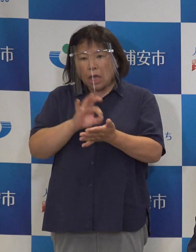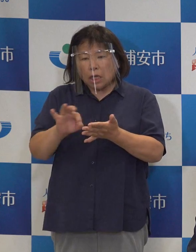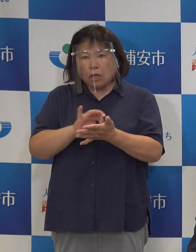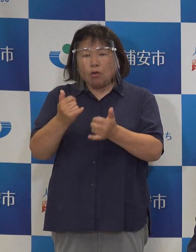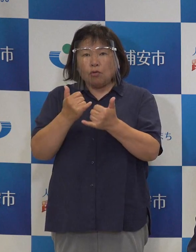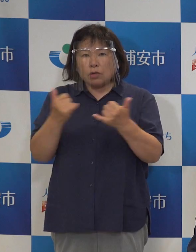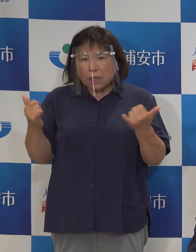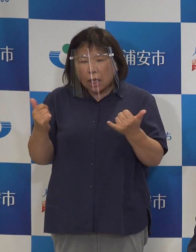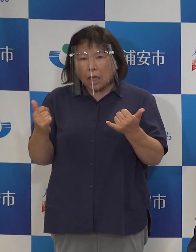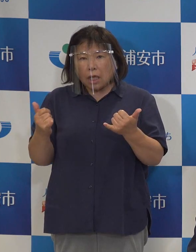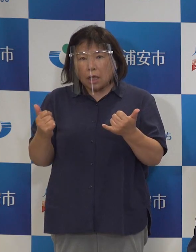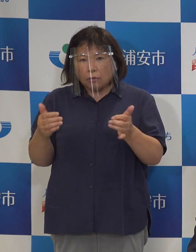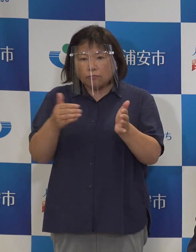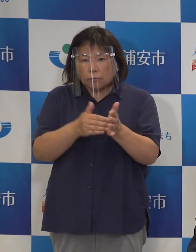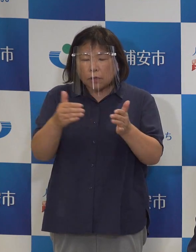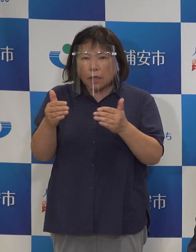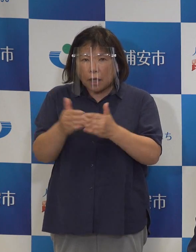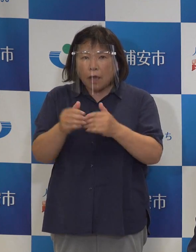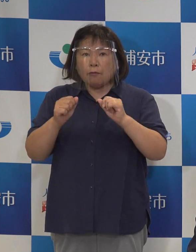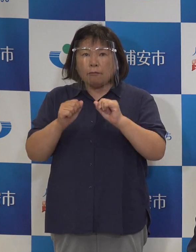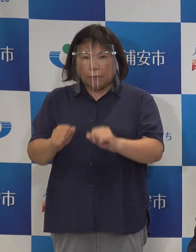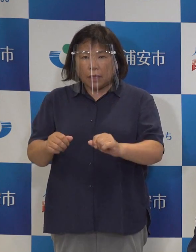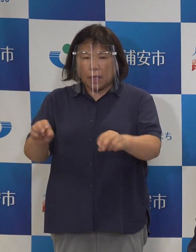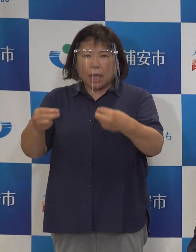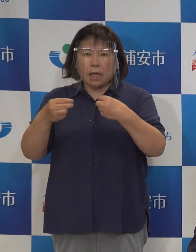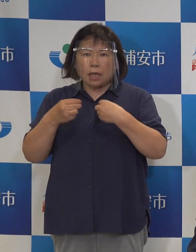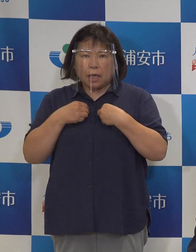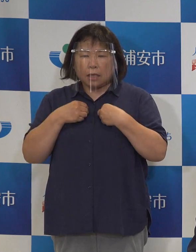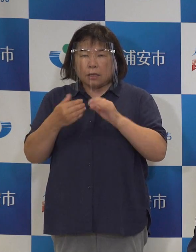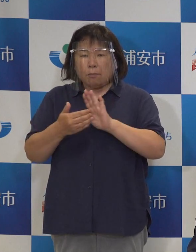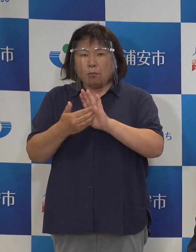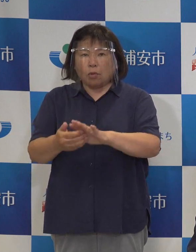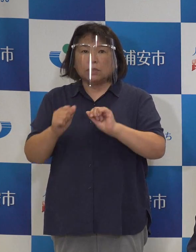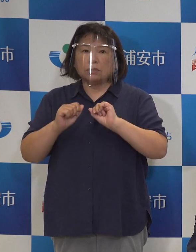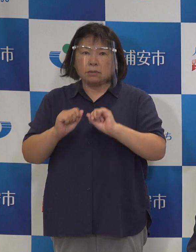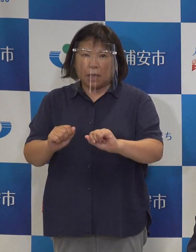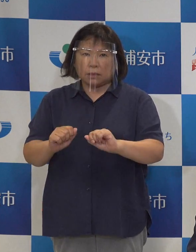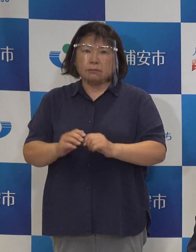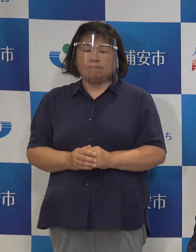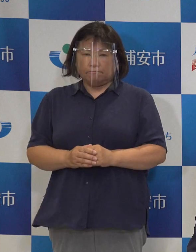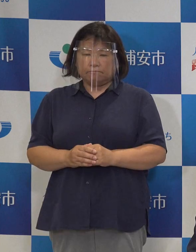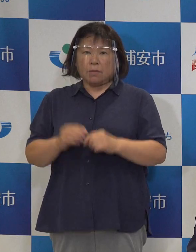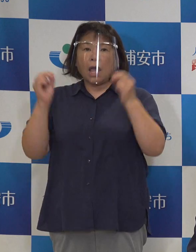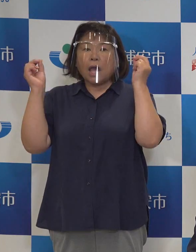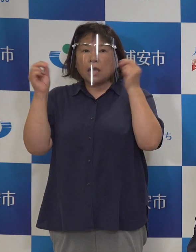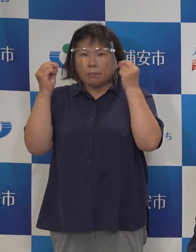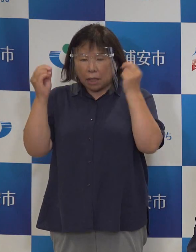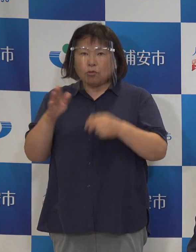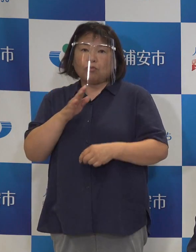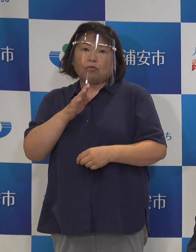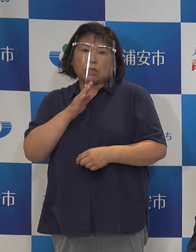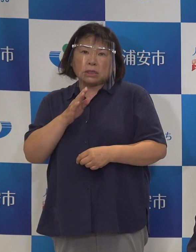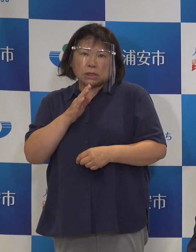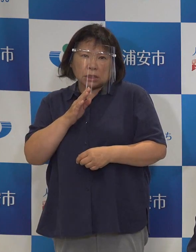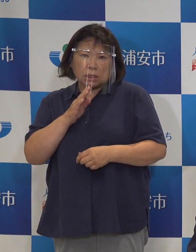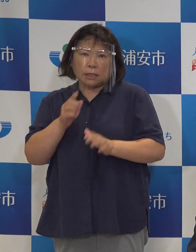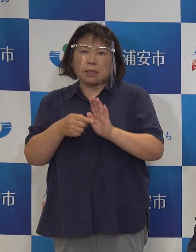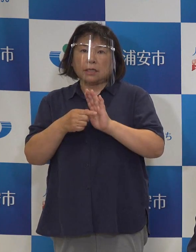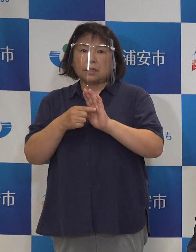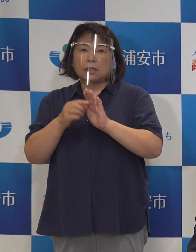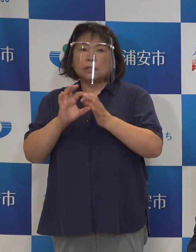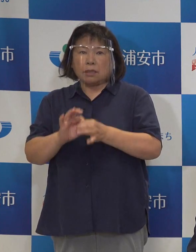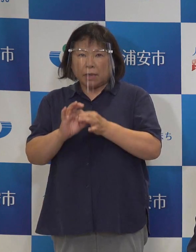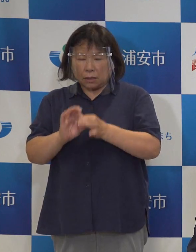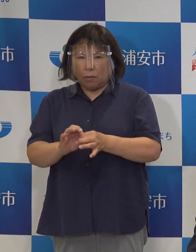感染拡大の防止に努めてまいりますイベントの実施につきましては相談